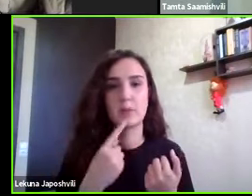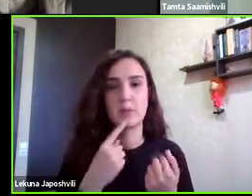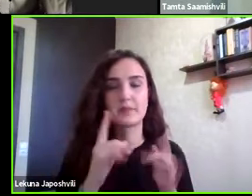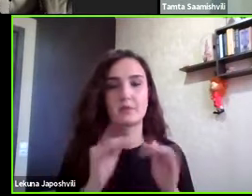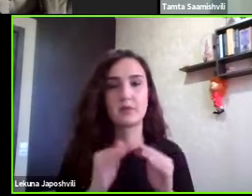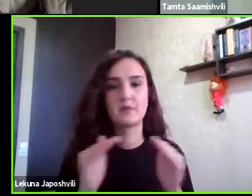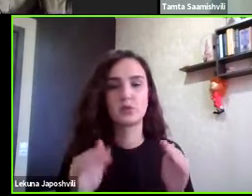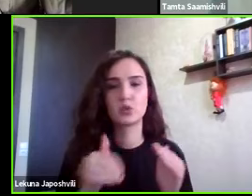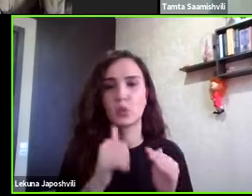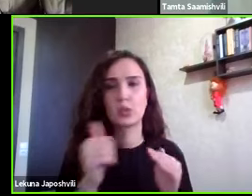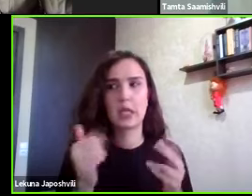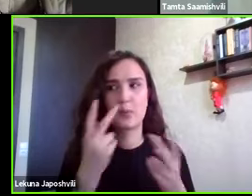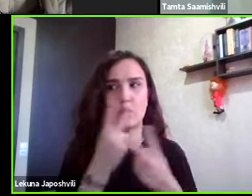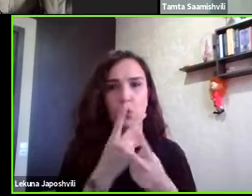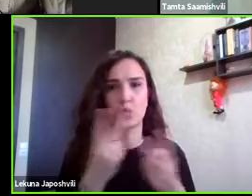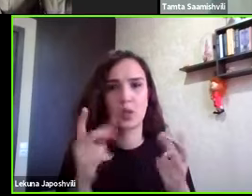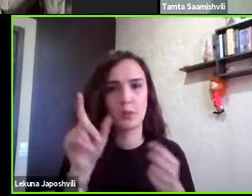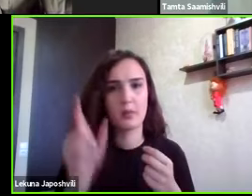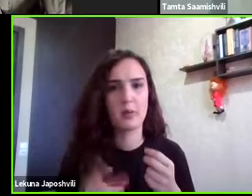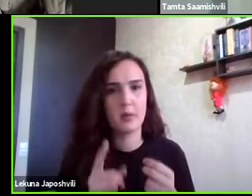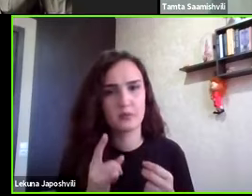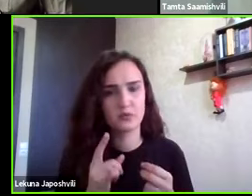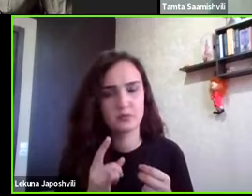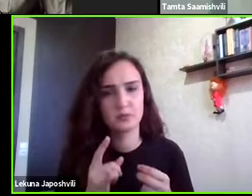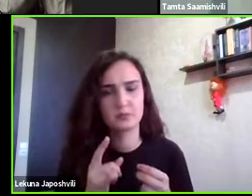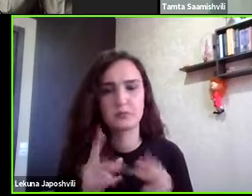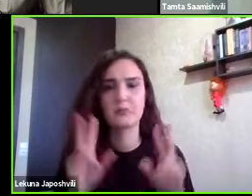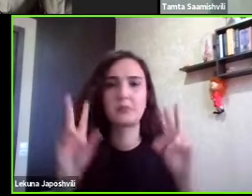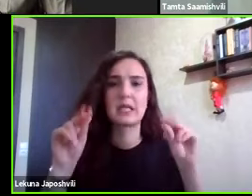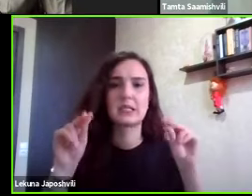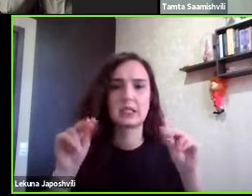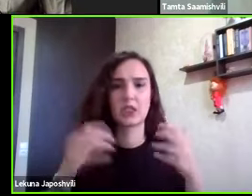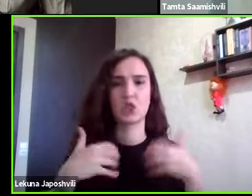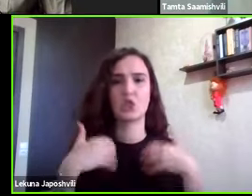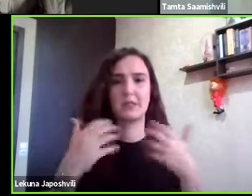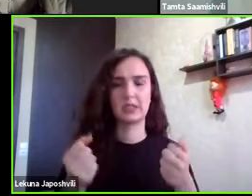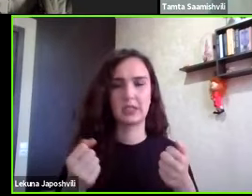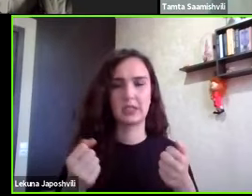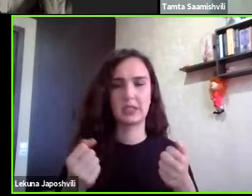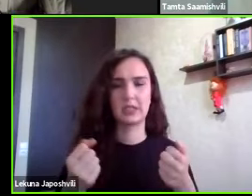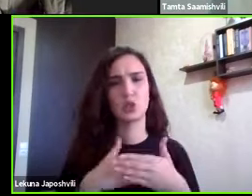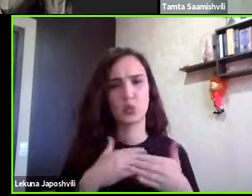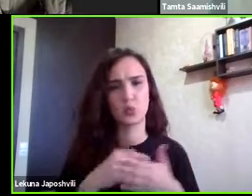როგორ გამოიყურება ამ დროს ბავში? ბედნიერია,